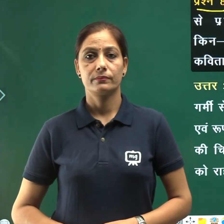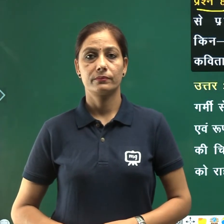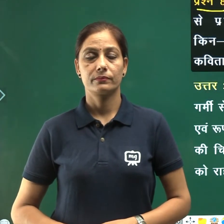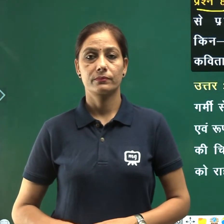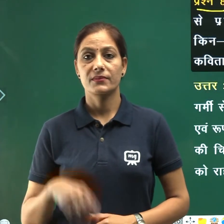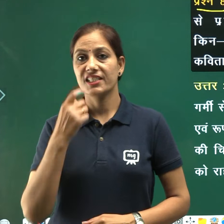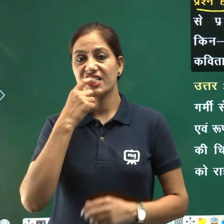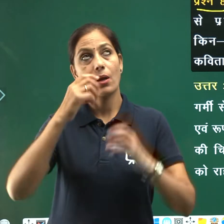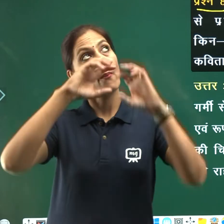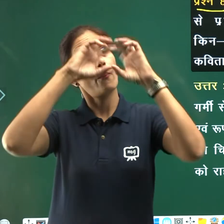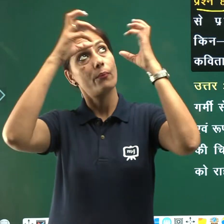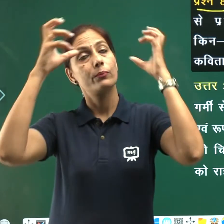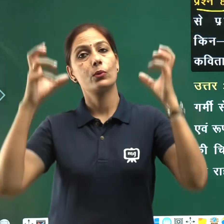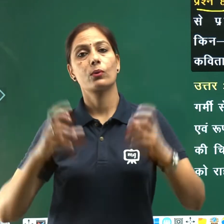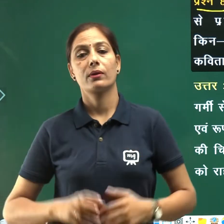बादलों के